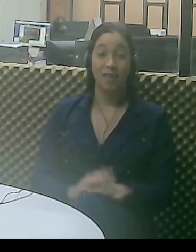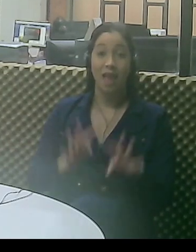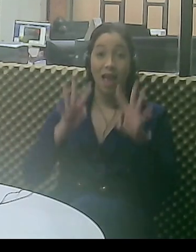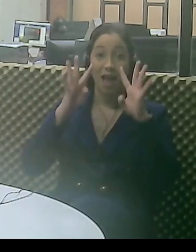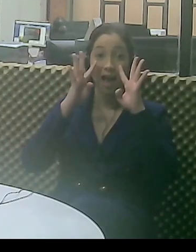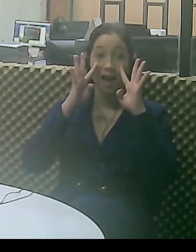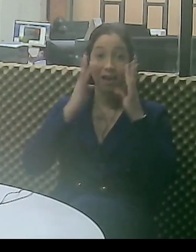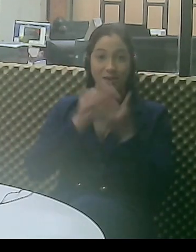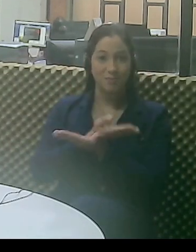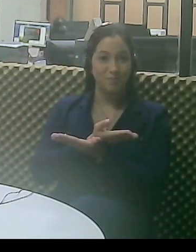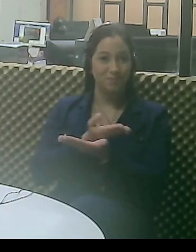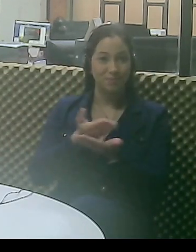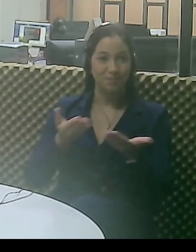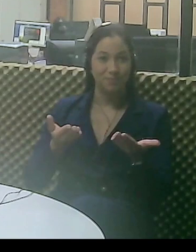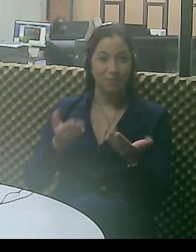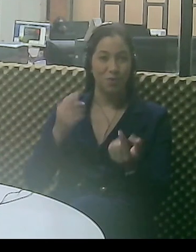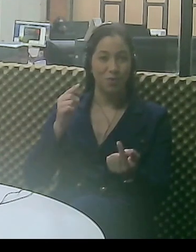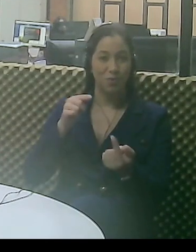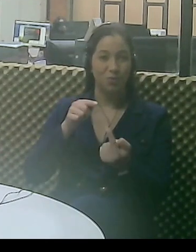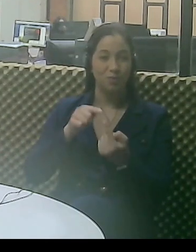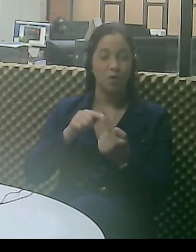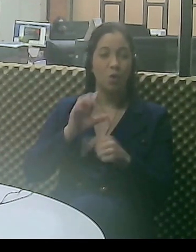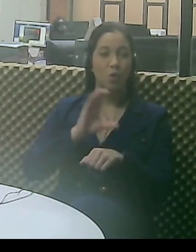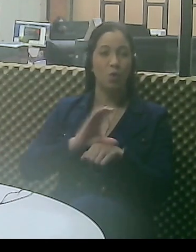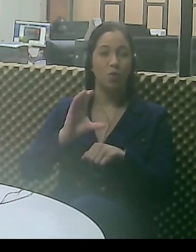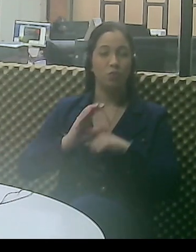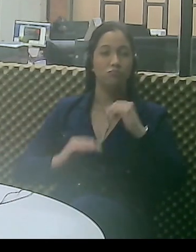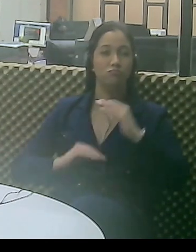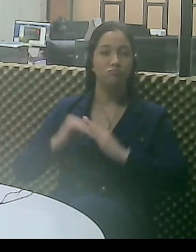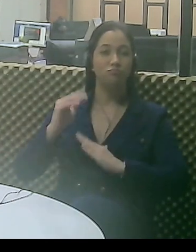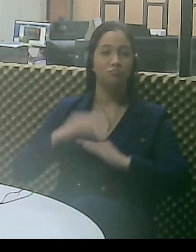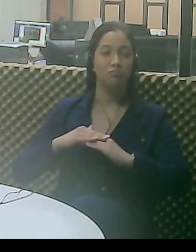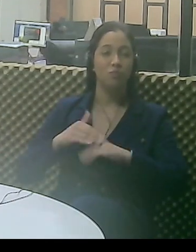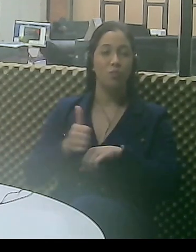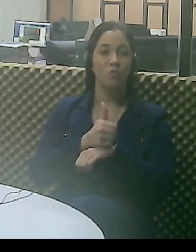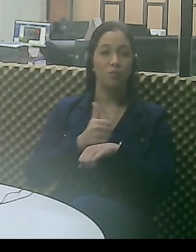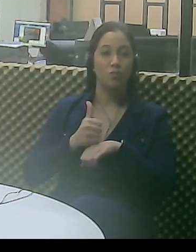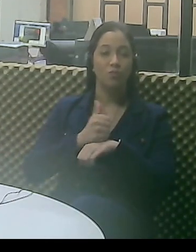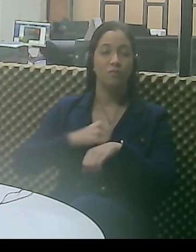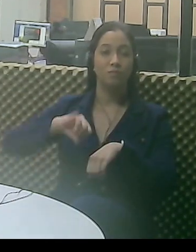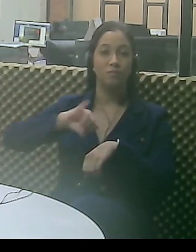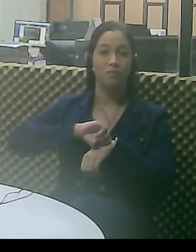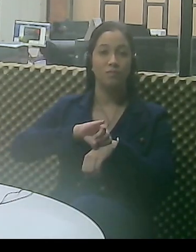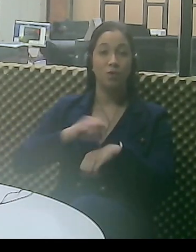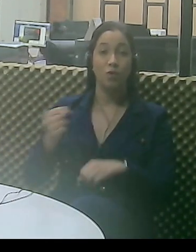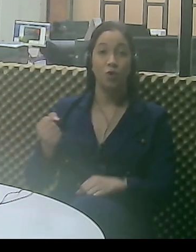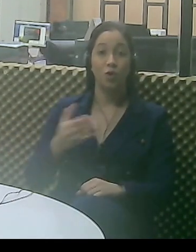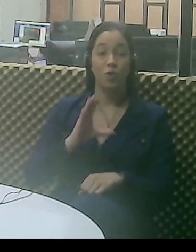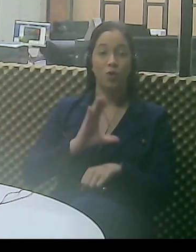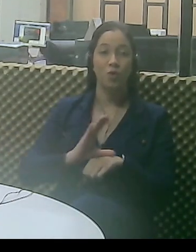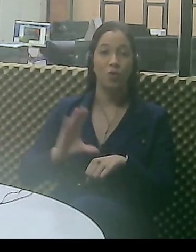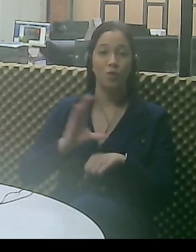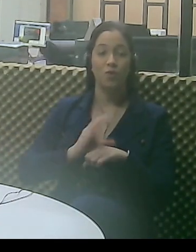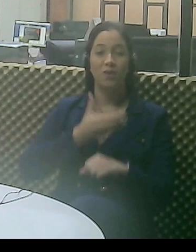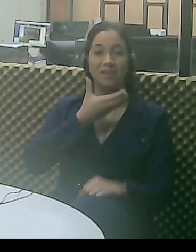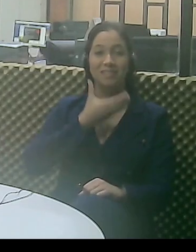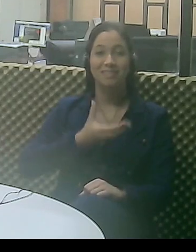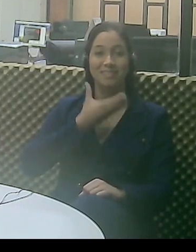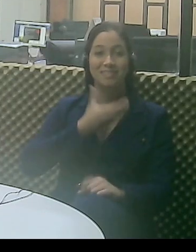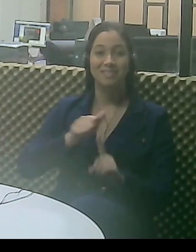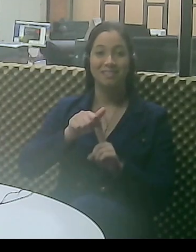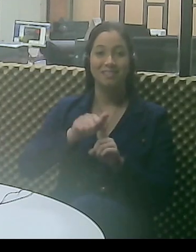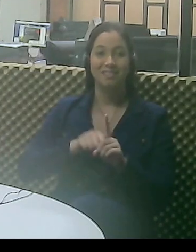Atenção, você que está em busca de capacitação. Centros profissionalizantes estão com novos cursos em dezembro.